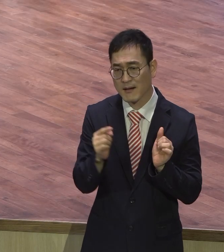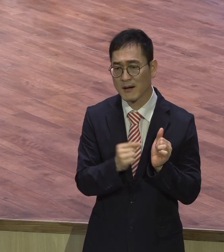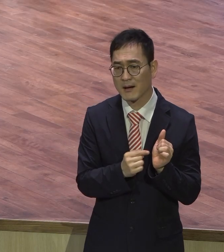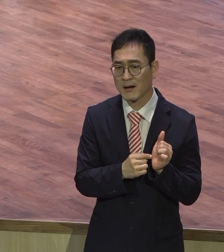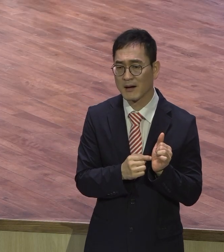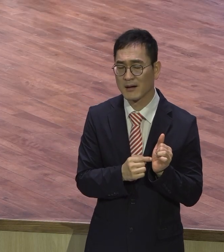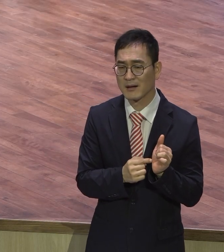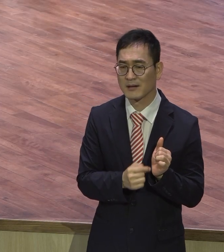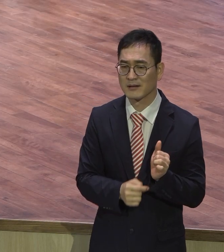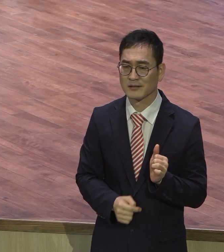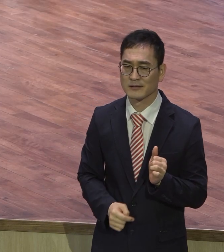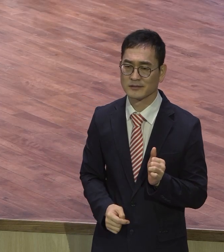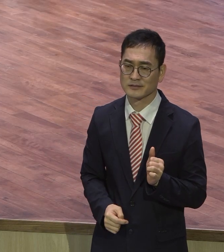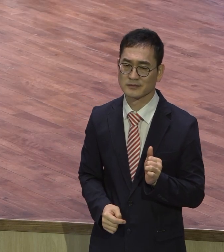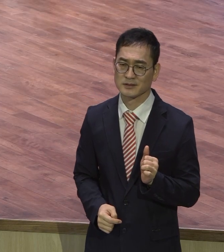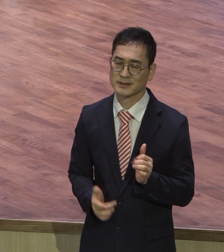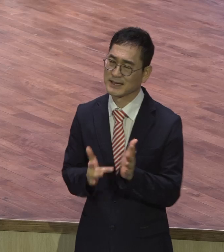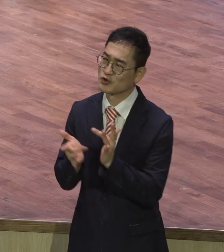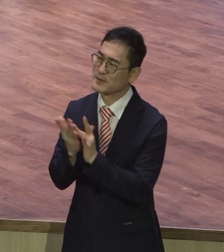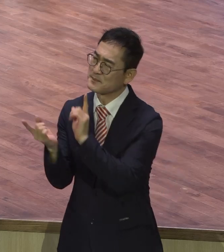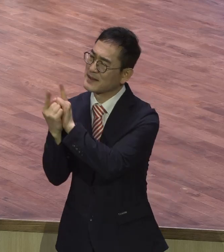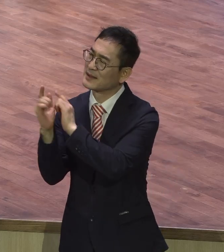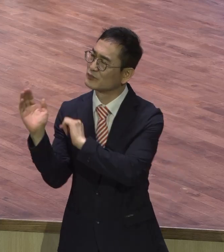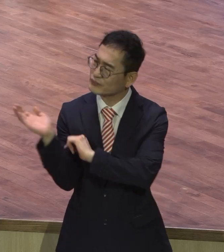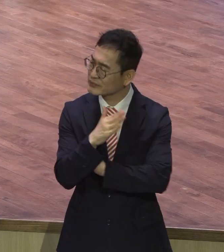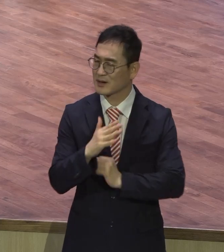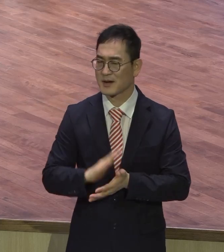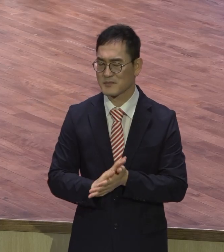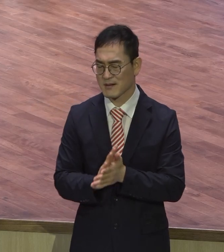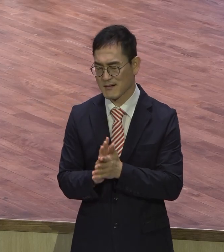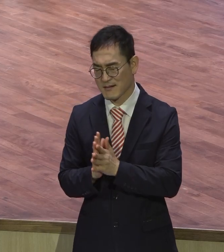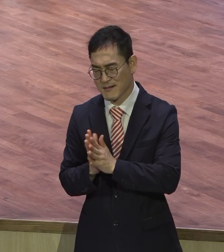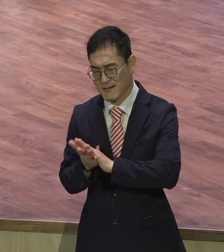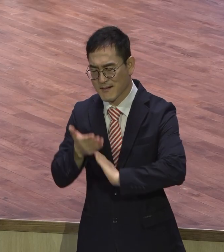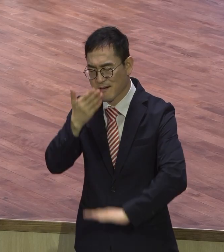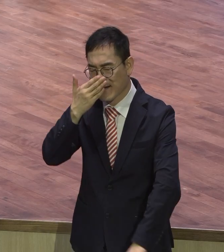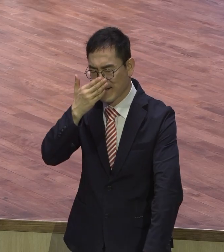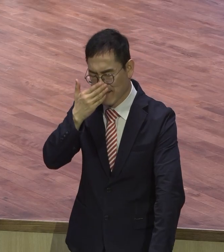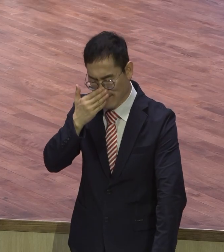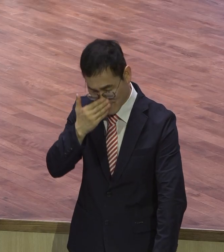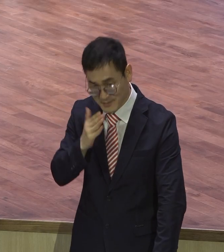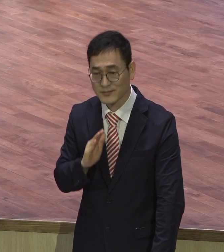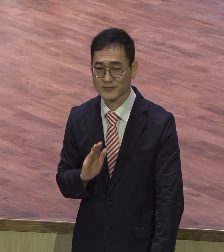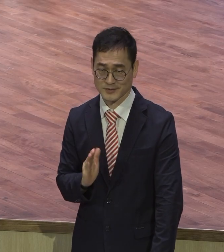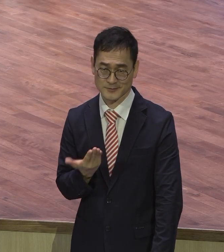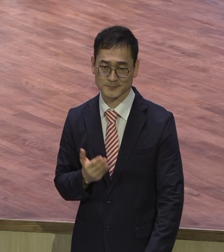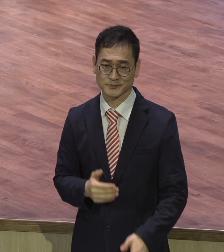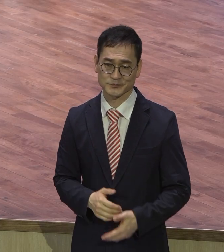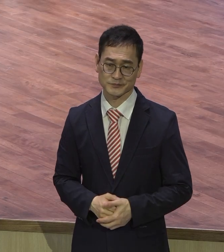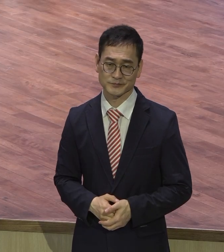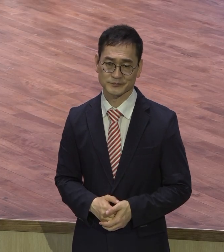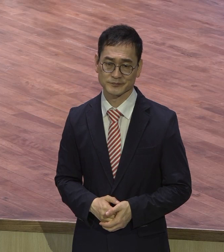예수님의 제자가 되고 새 사람이 되니까 이렇게 변화가 되는 겁니다 이게 복음이